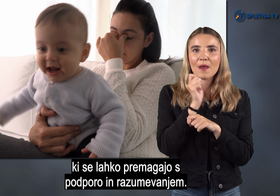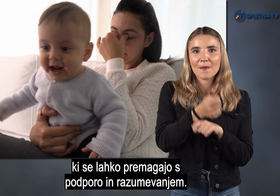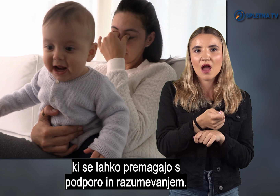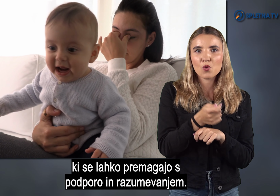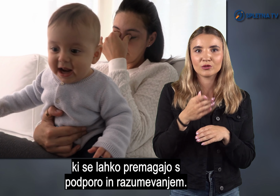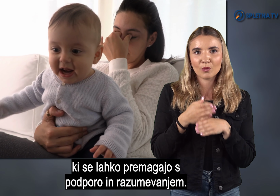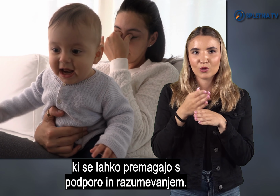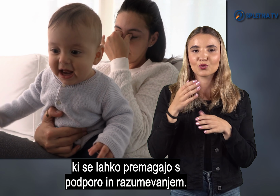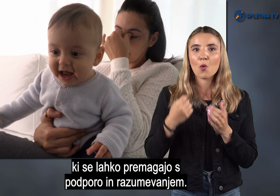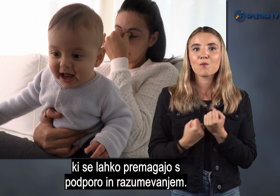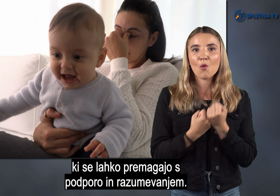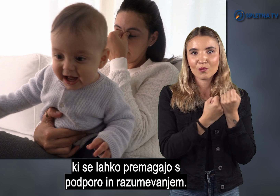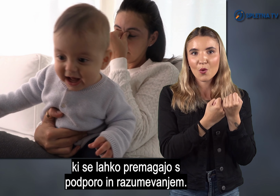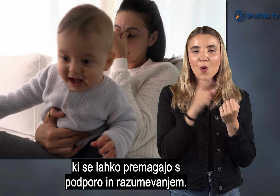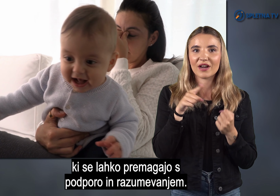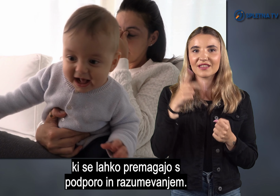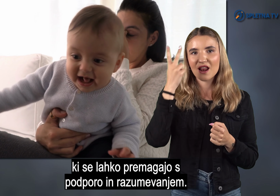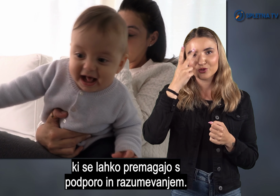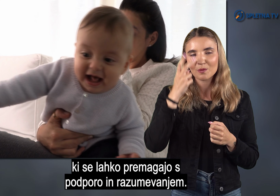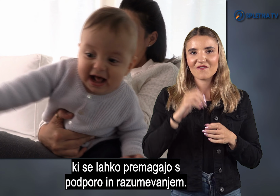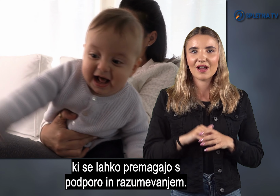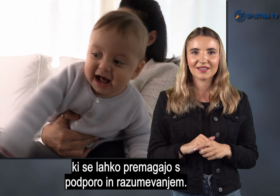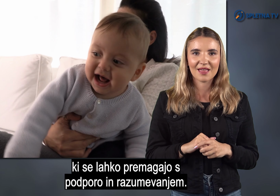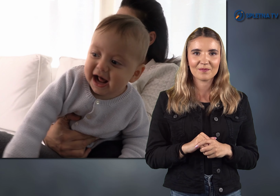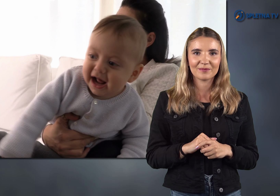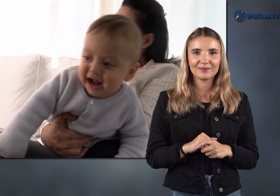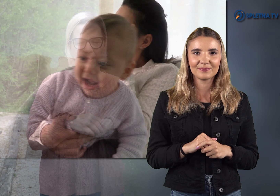premagajo s podporo in razumevanjem.